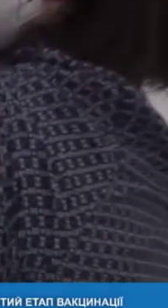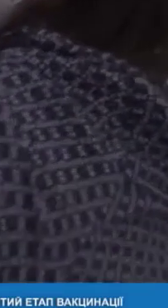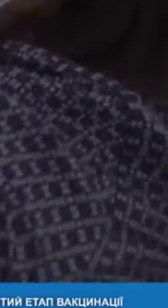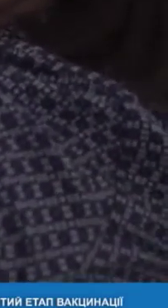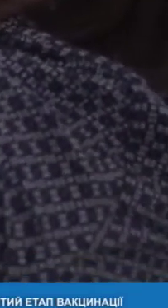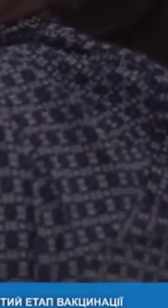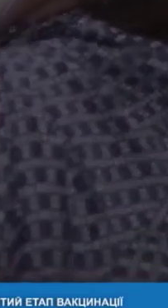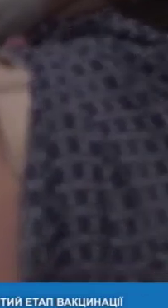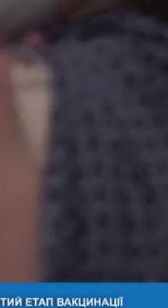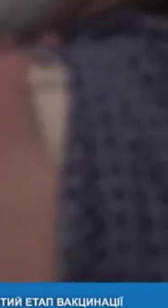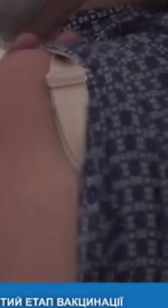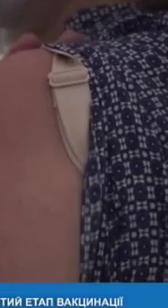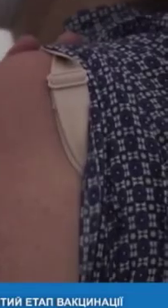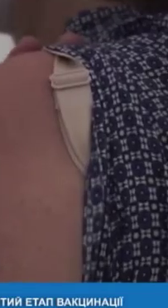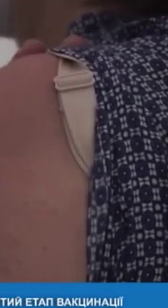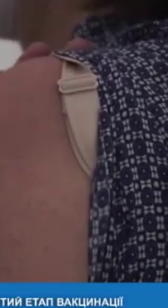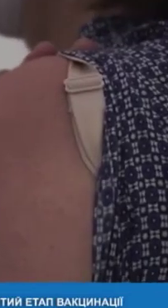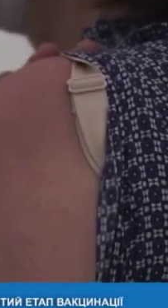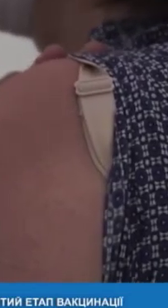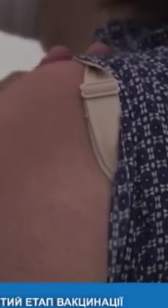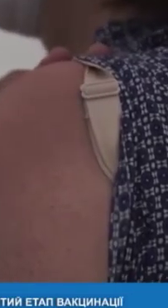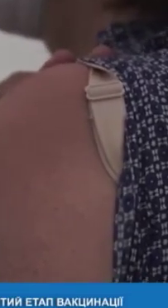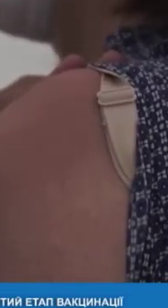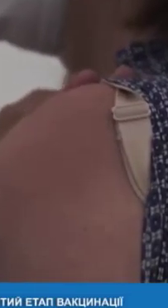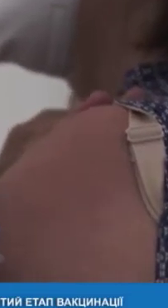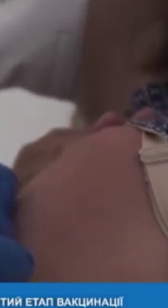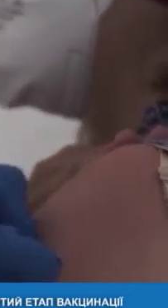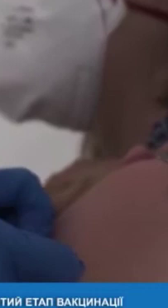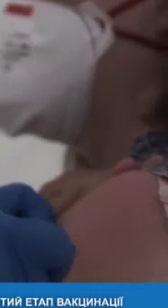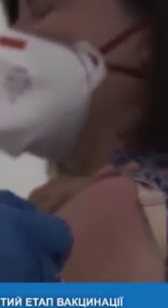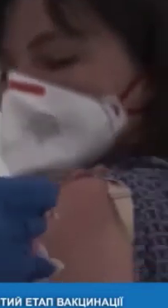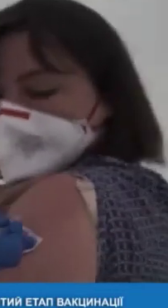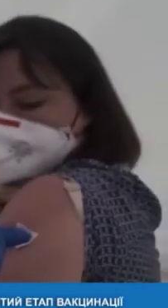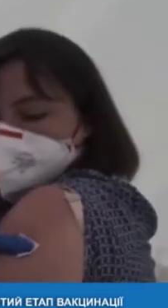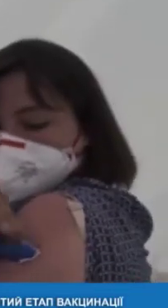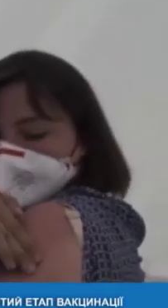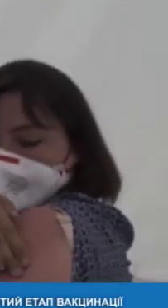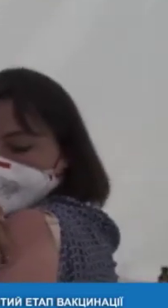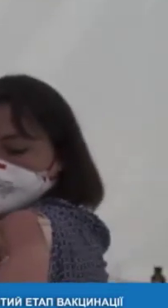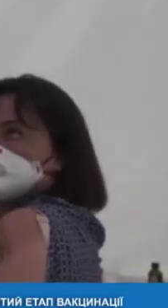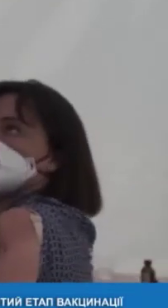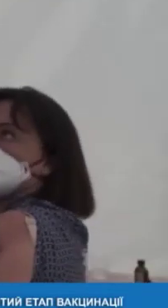все время работы центров массовой вакцинации, а именно 6792 человека.